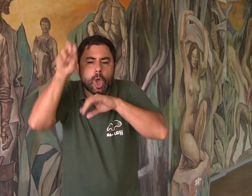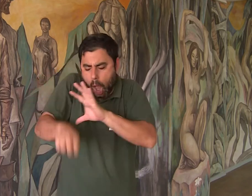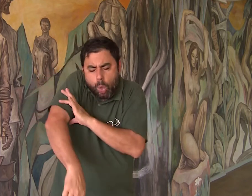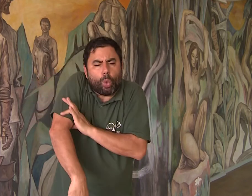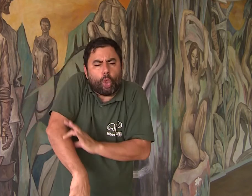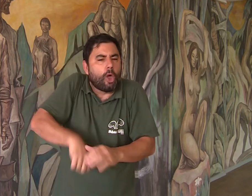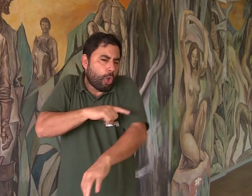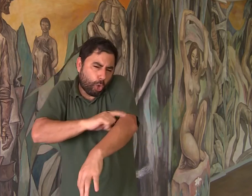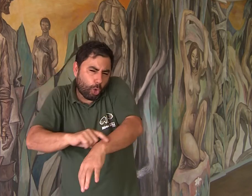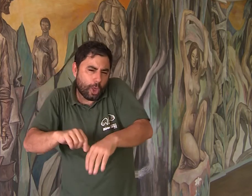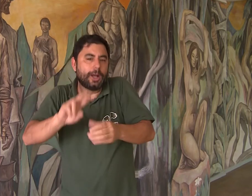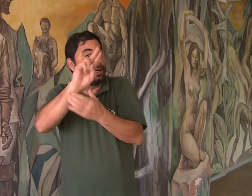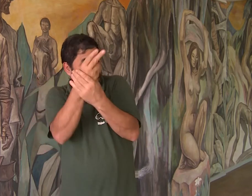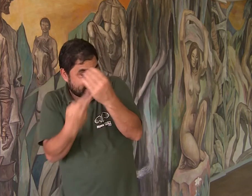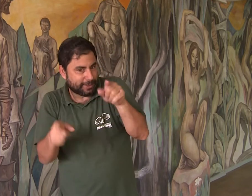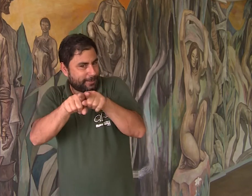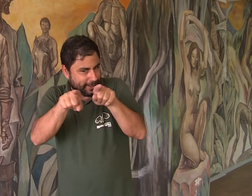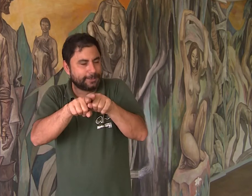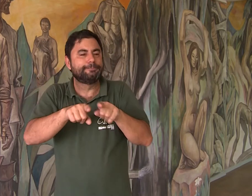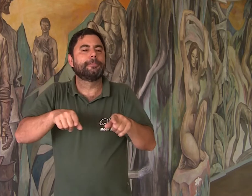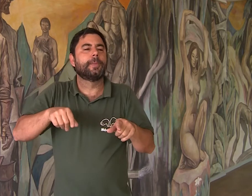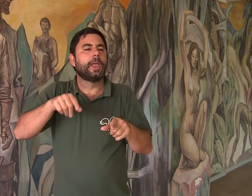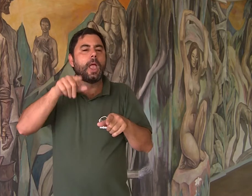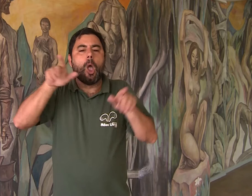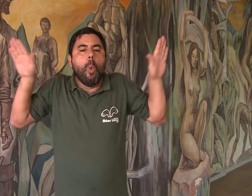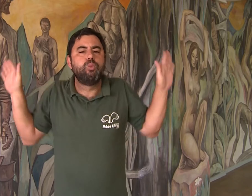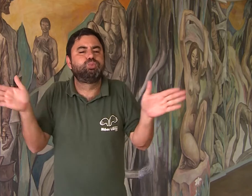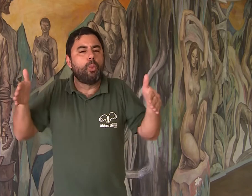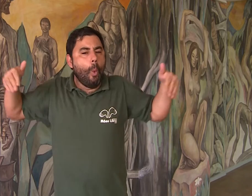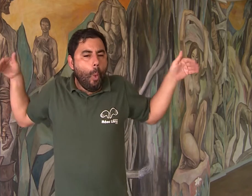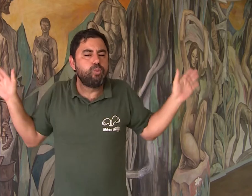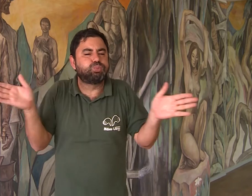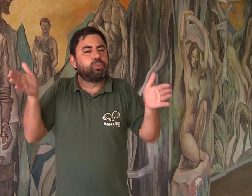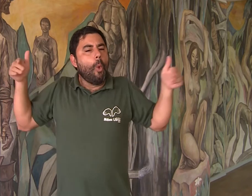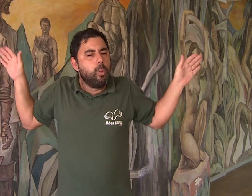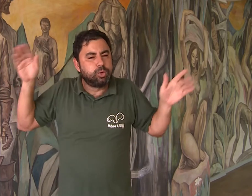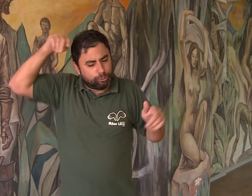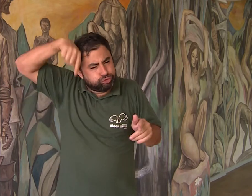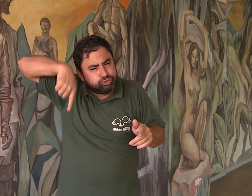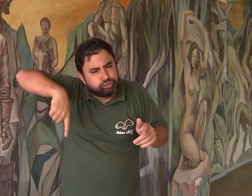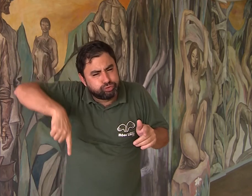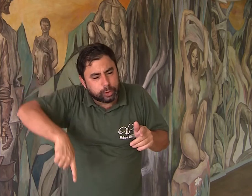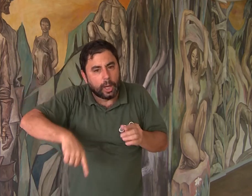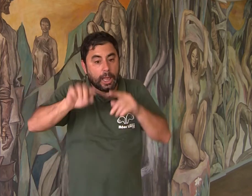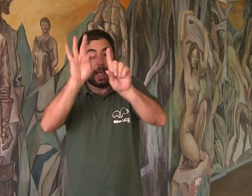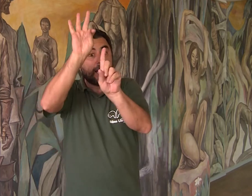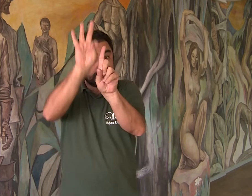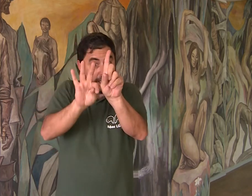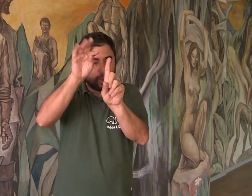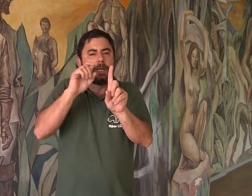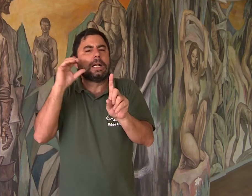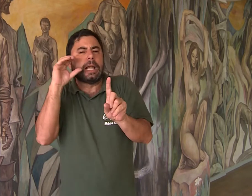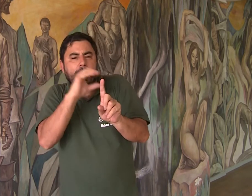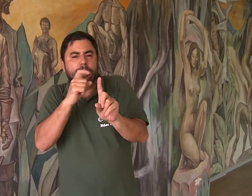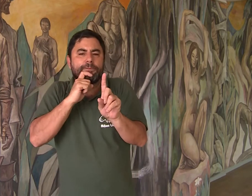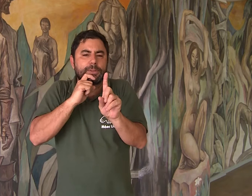faz como que é o pelo, como que é, por exemplo, as aves, como que é o bico, por exemplo, o peixe-boi,